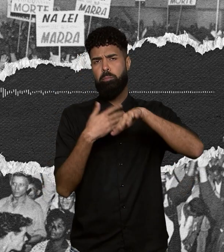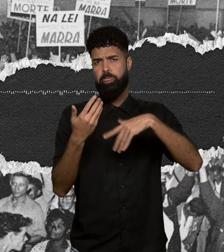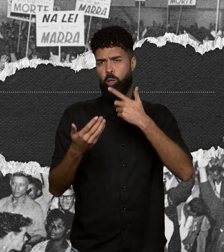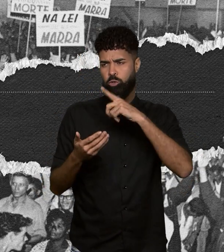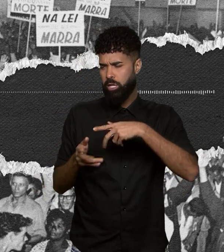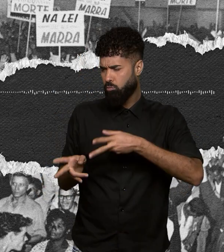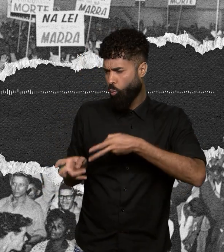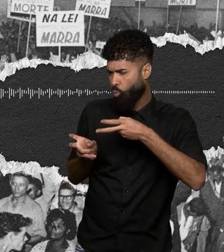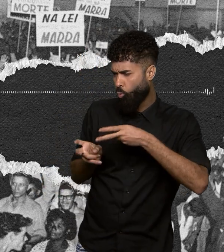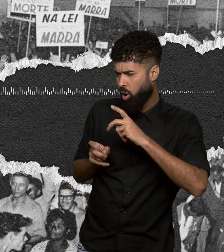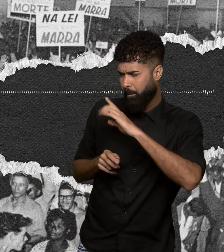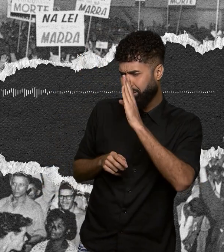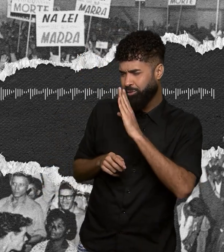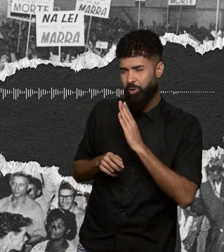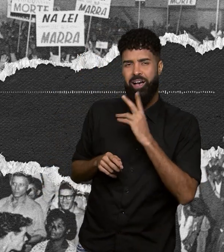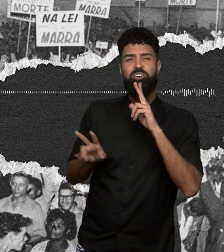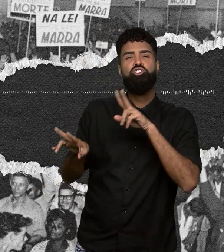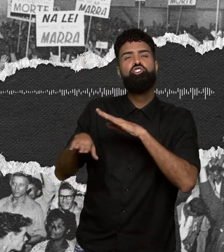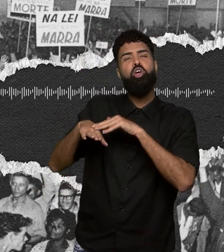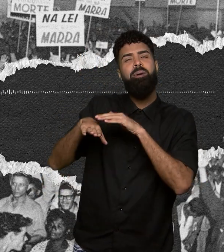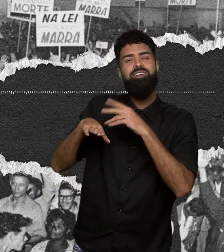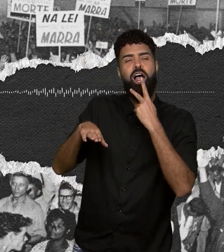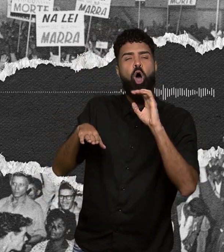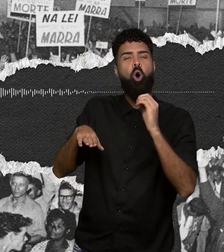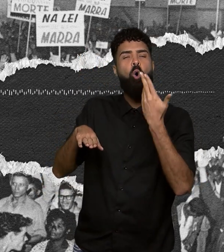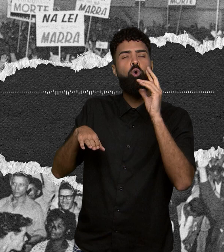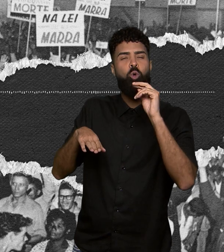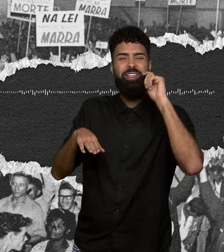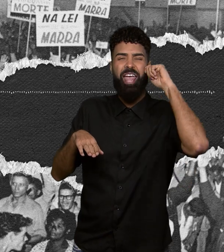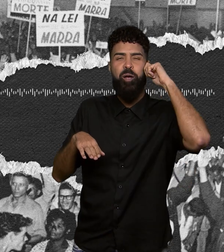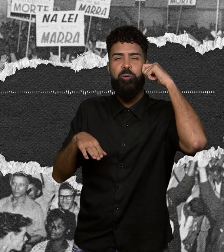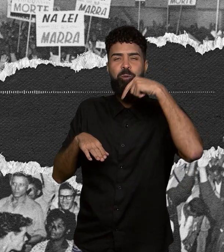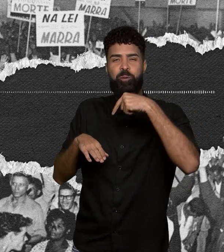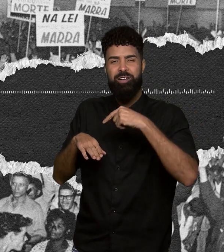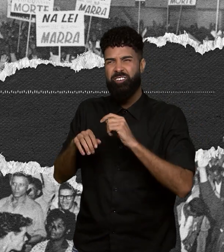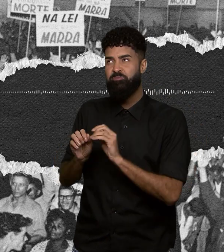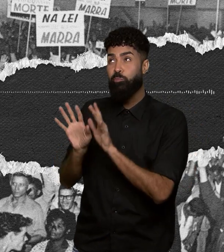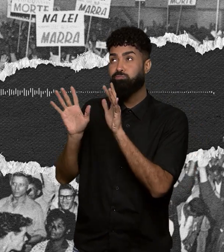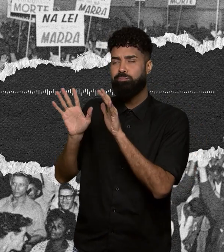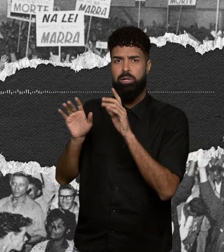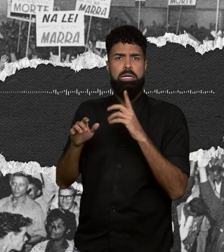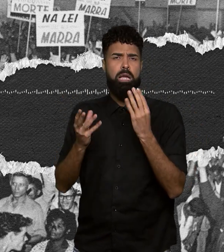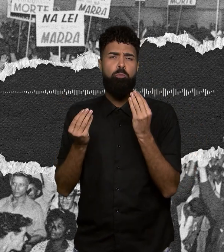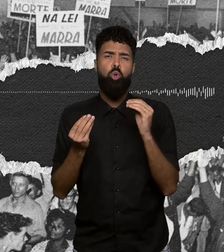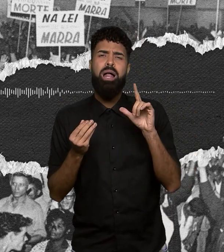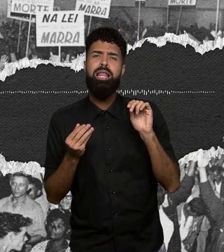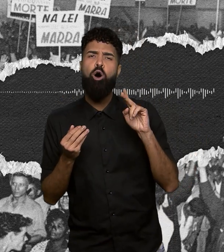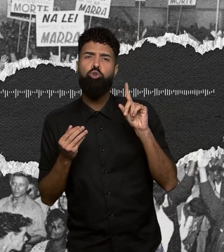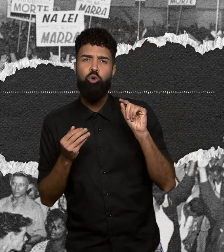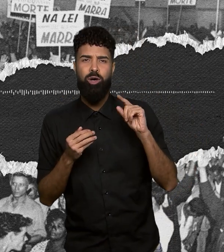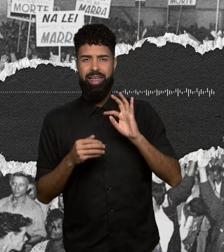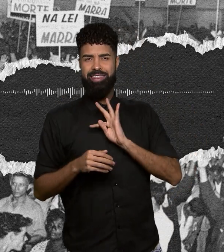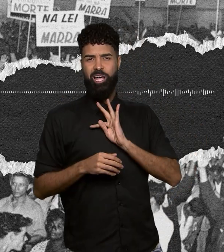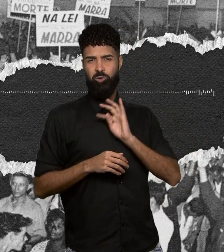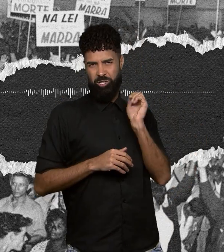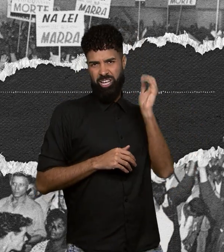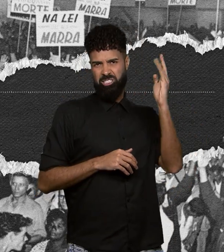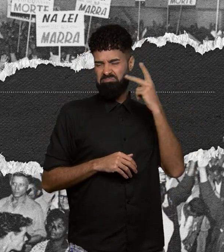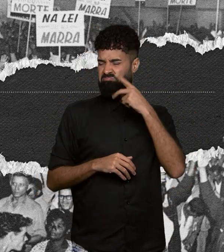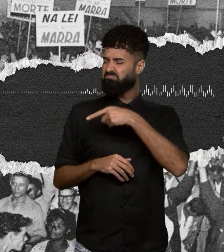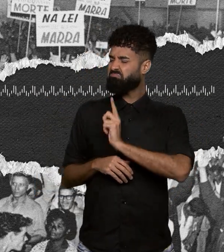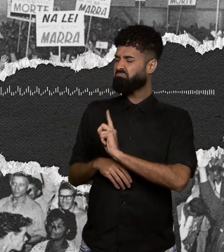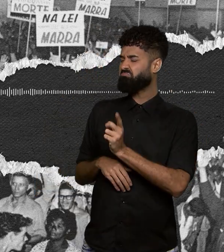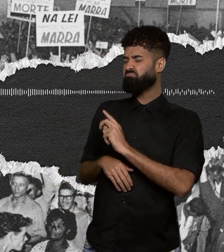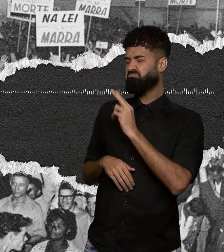negro no Brasil tinha bastante debate sobre laudos de técnicos estrangeiros sempre desacreditando a viabilidade da exploração por